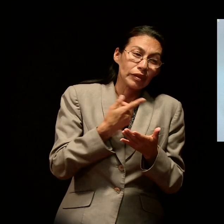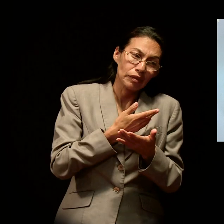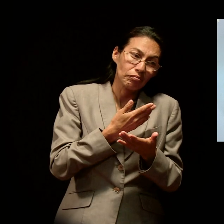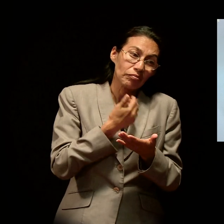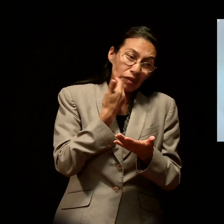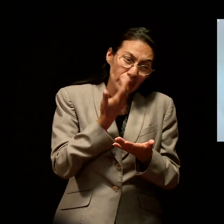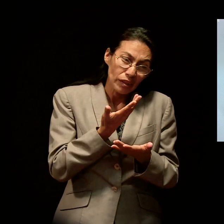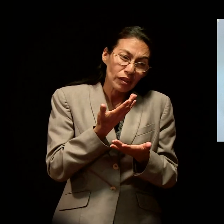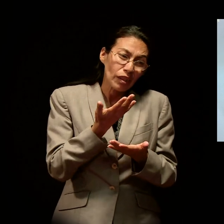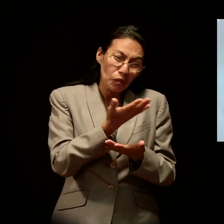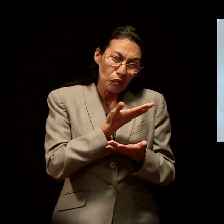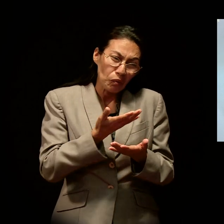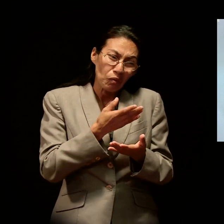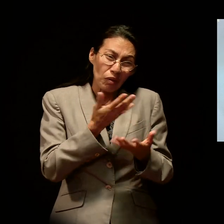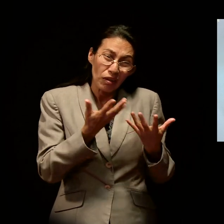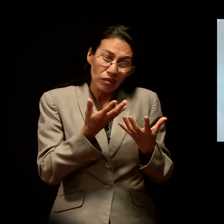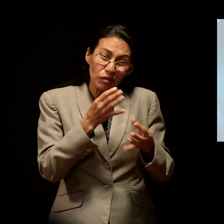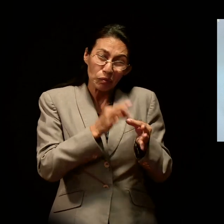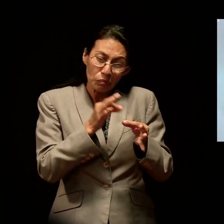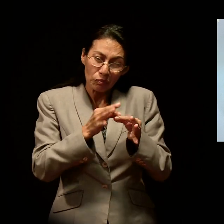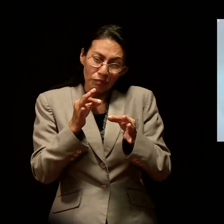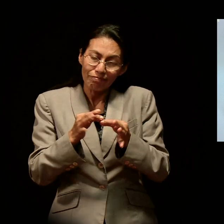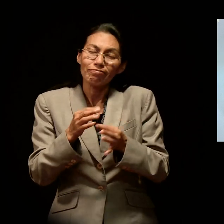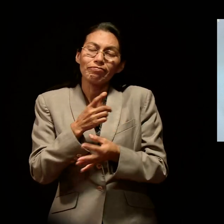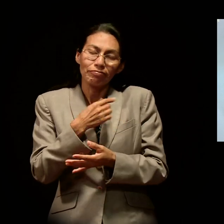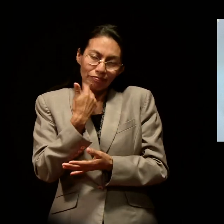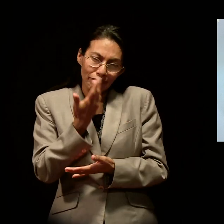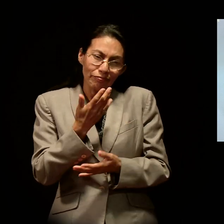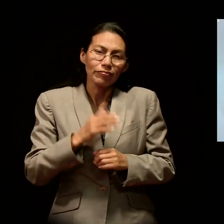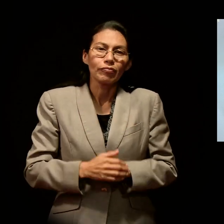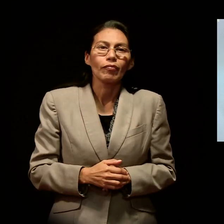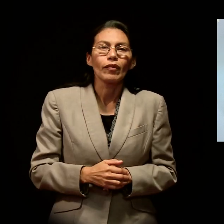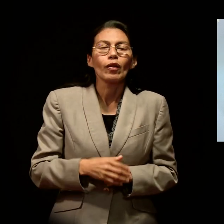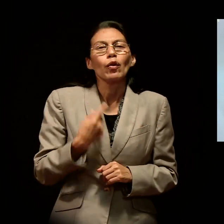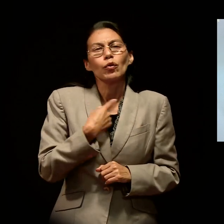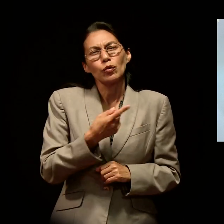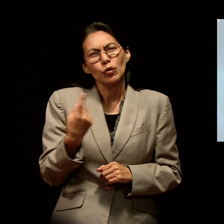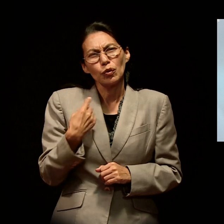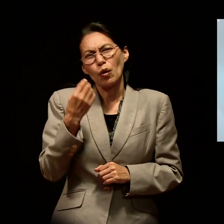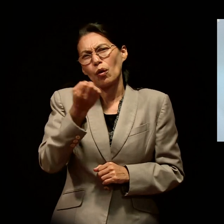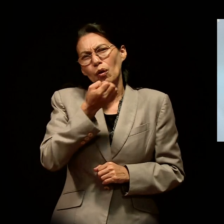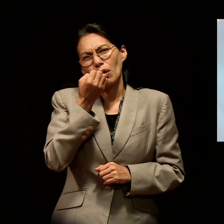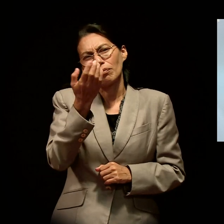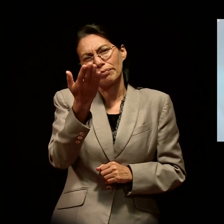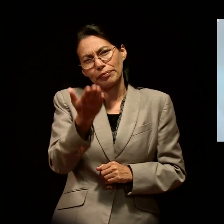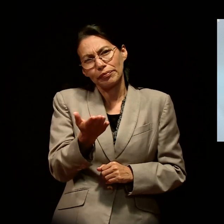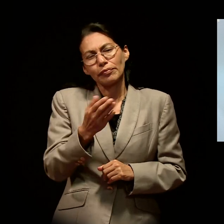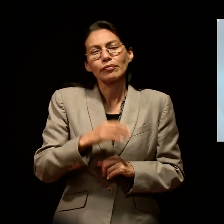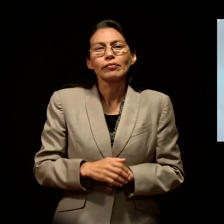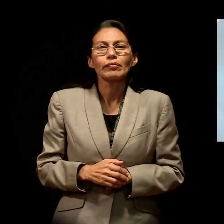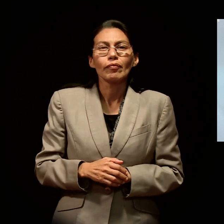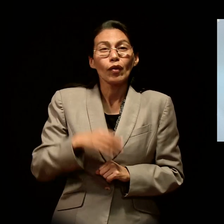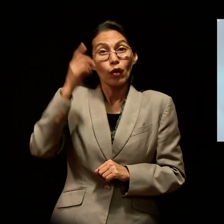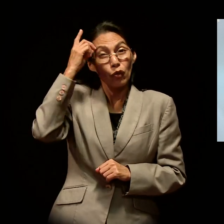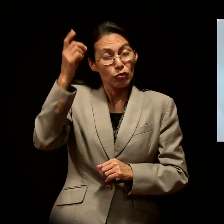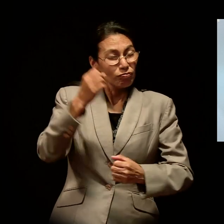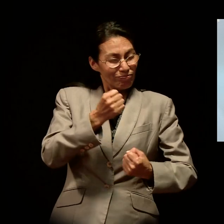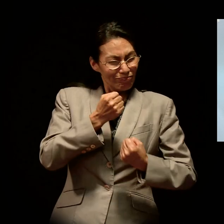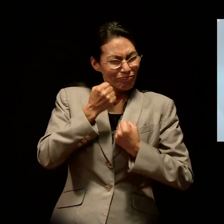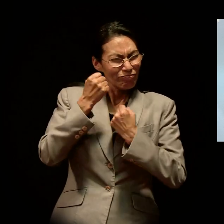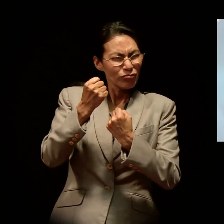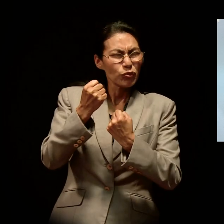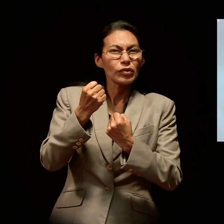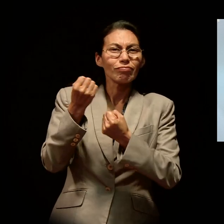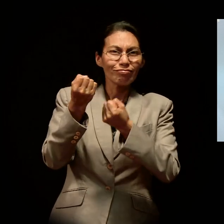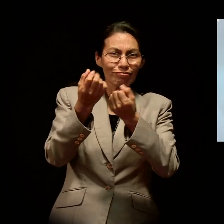esposo coopere con comparte que le toca realizar a él Vamos a